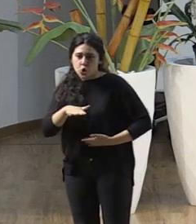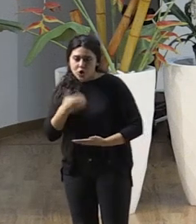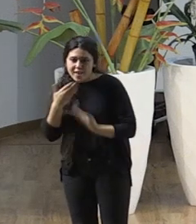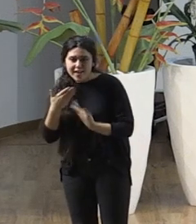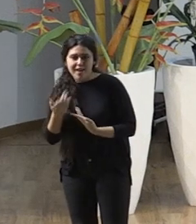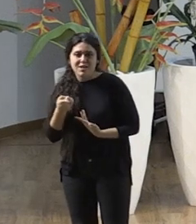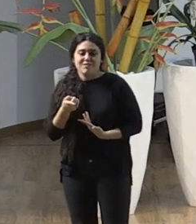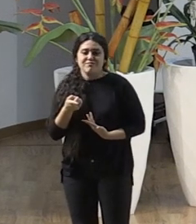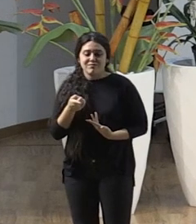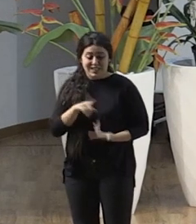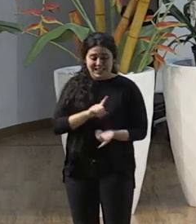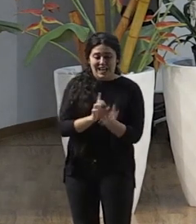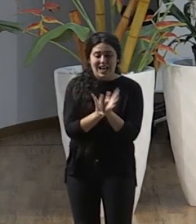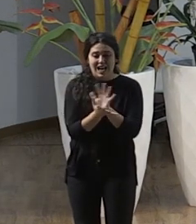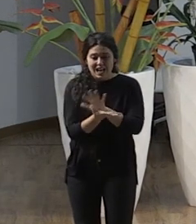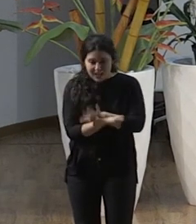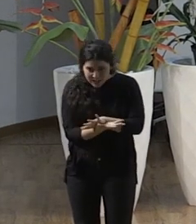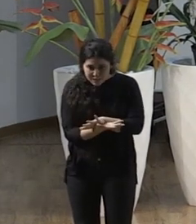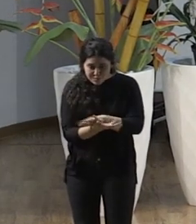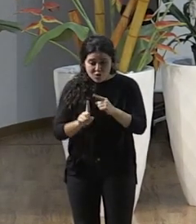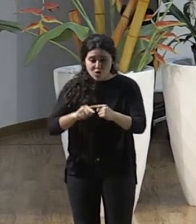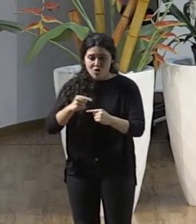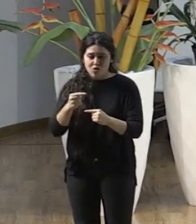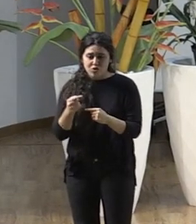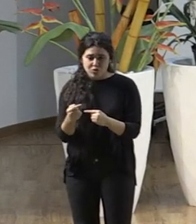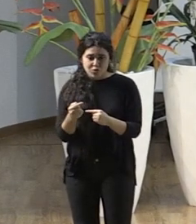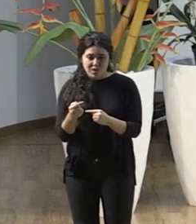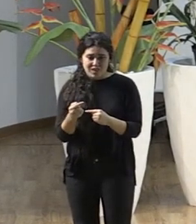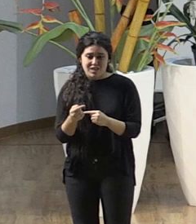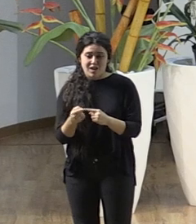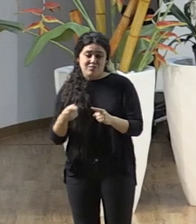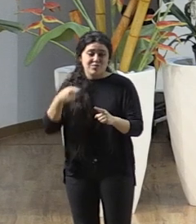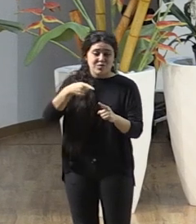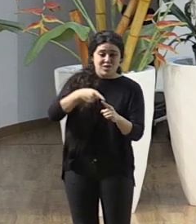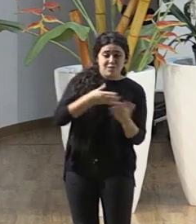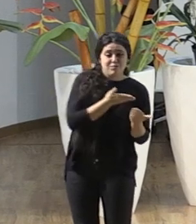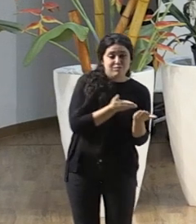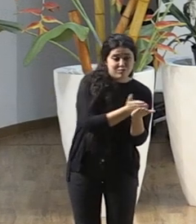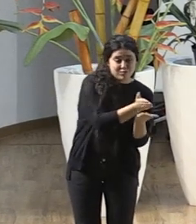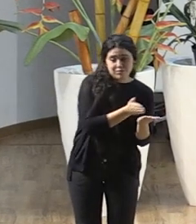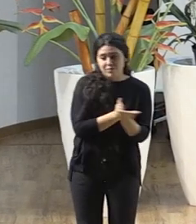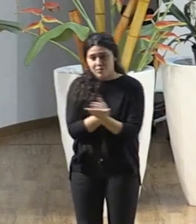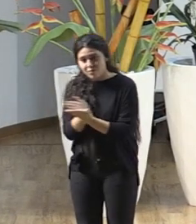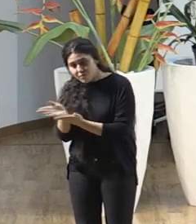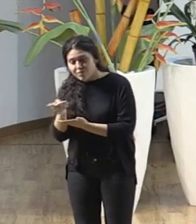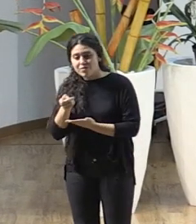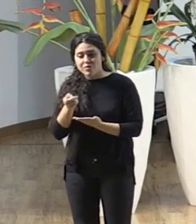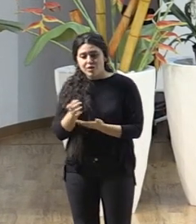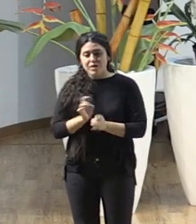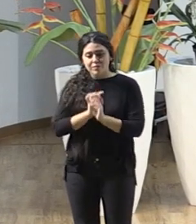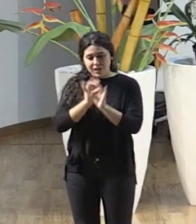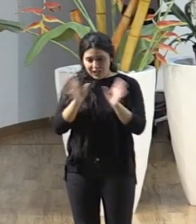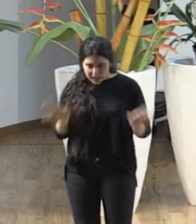ese cambio va a ir o será deseable en una dirección o en otra. Así que no está tan claro que haya tantos